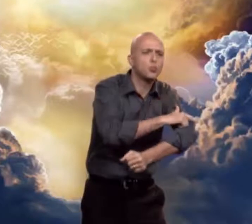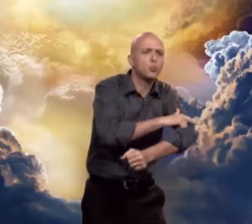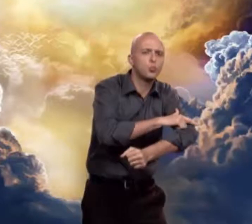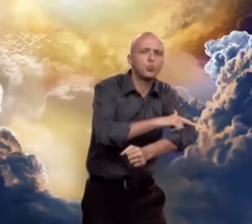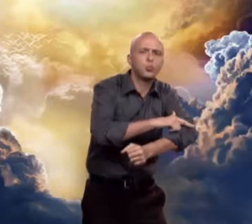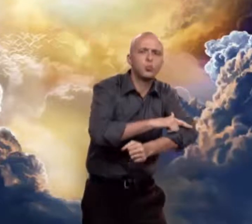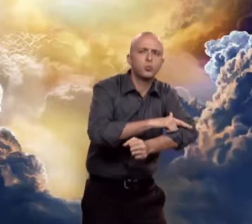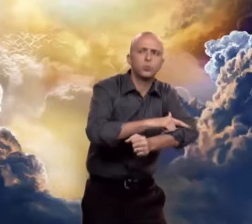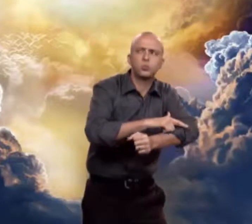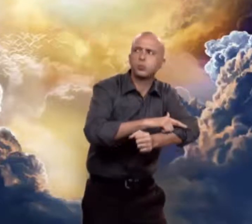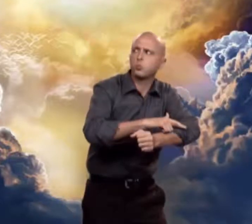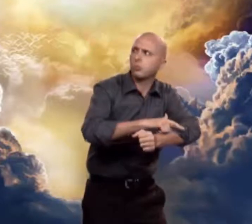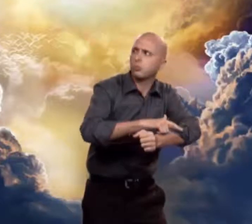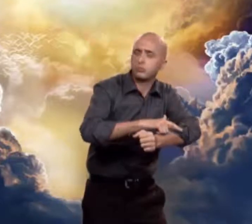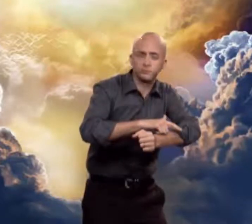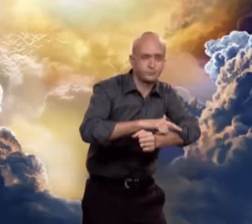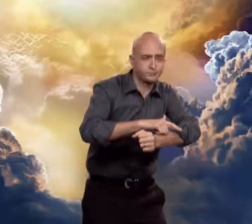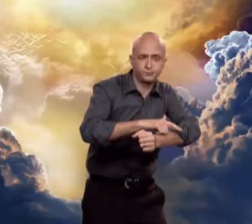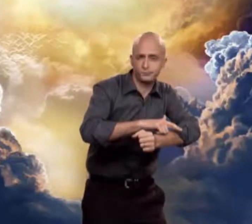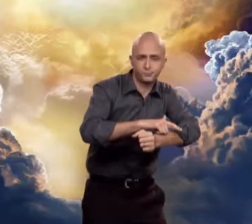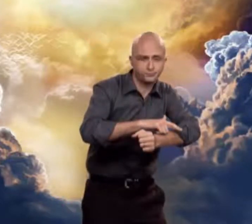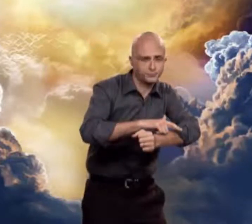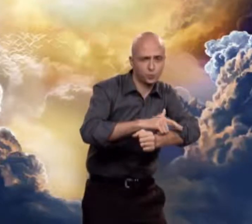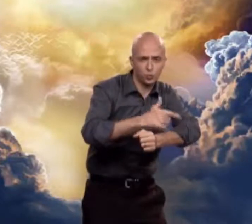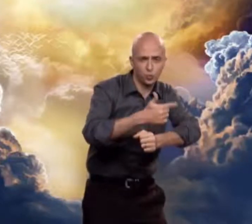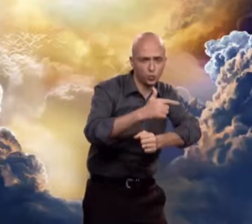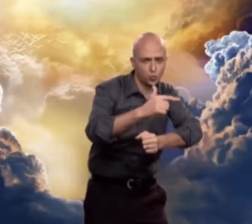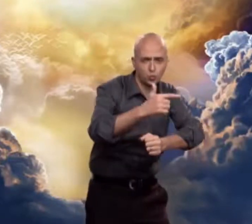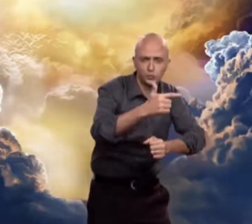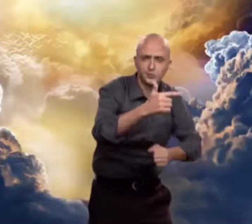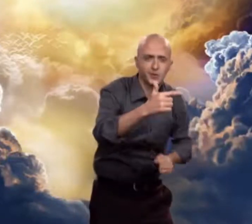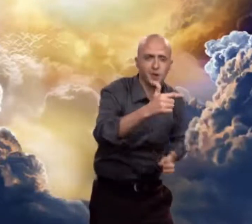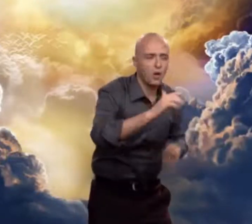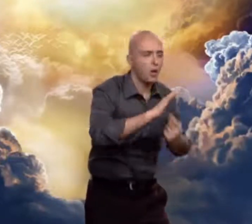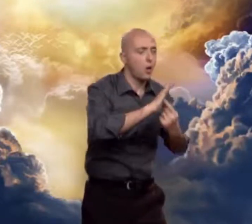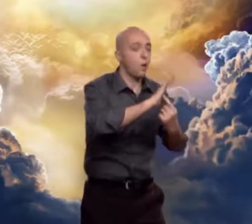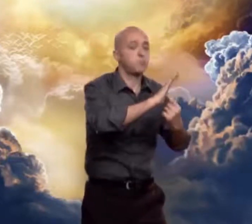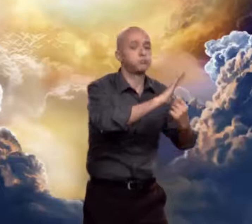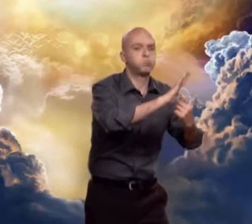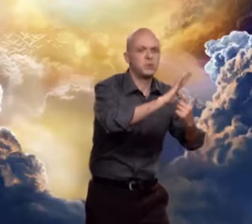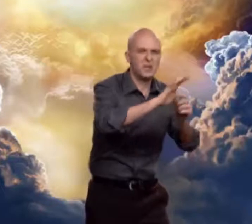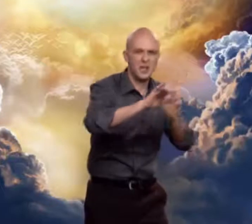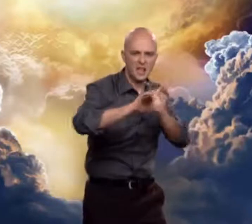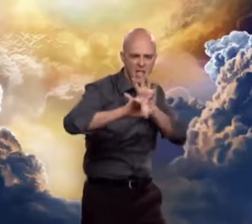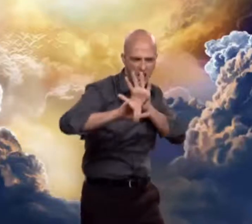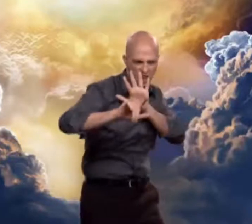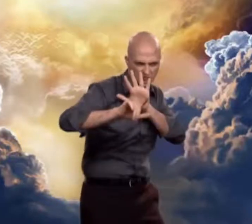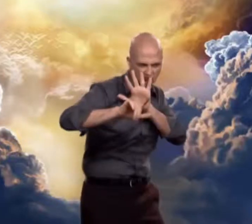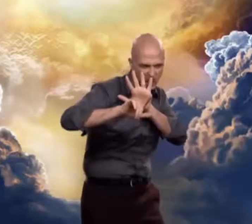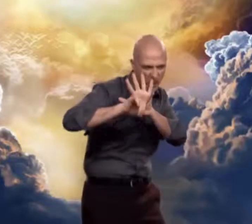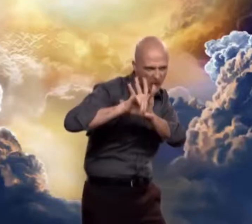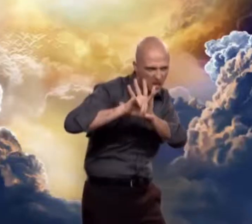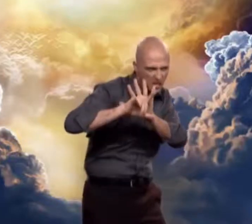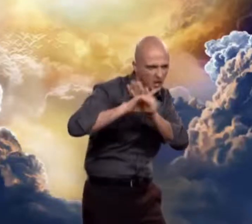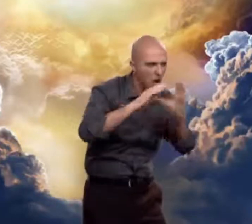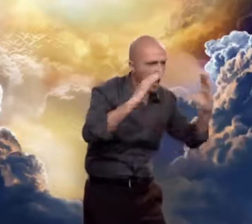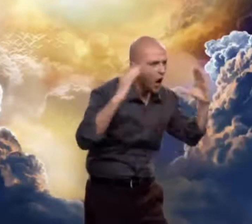desnecessária. Sendo que os anjos possuem uma natureza santa, Lúcifer insistia em que eles deveriam obedecer unicamente